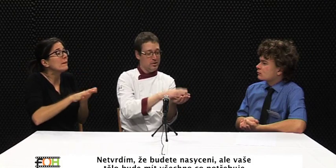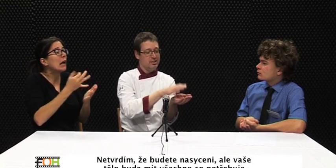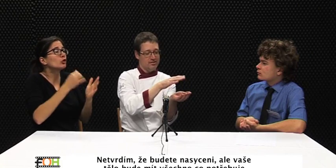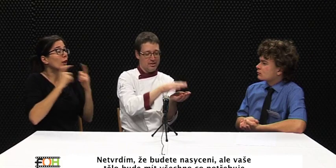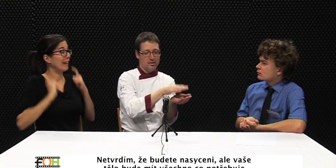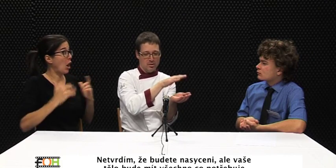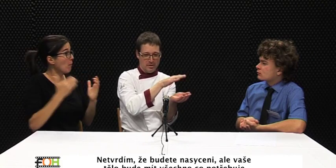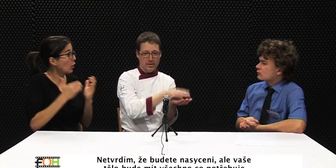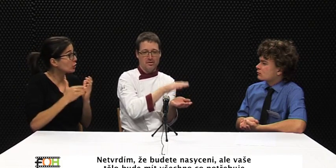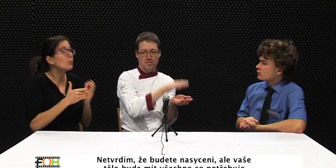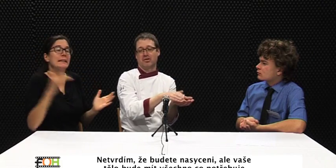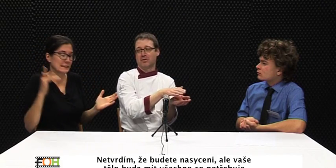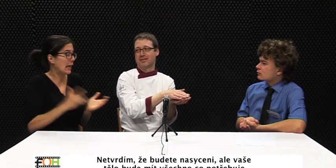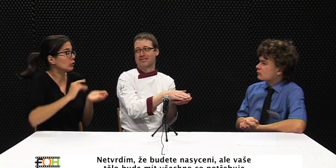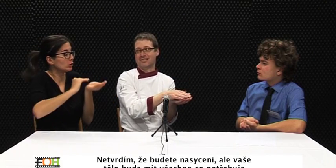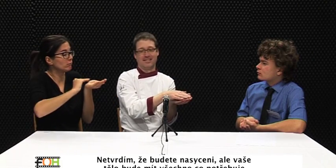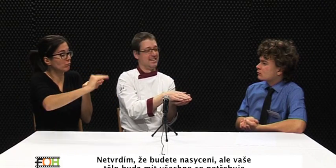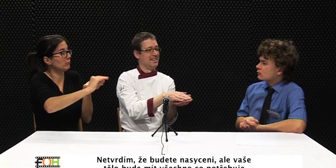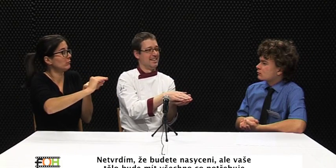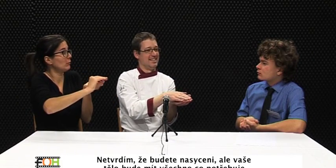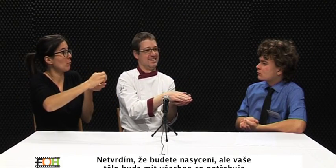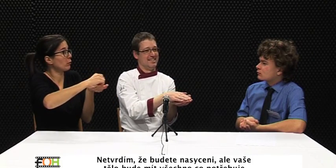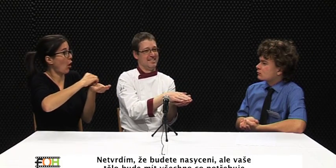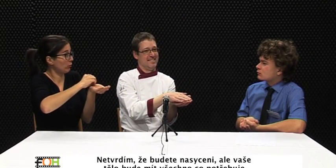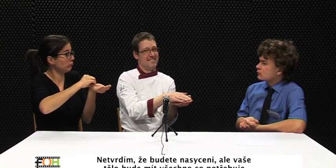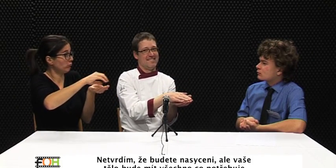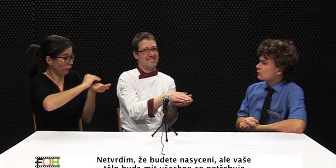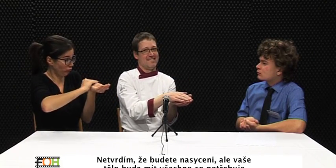ale vaše tělo bude mít všechno, co potřebuje.